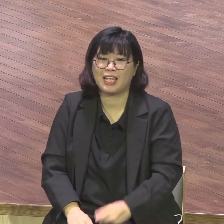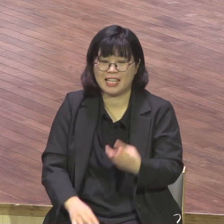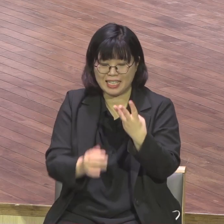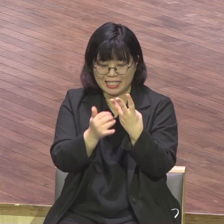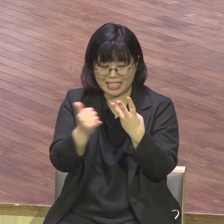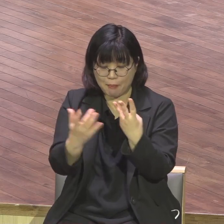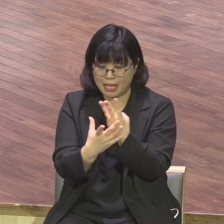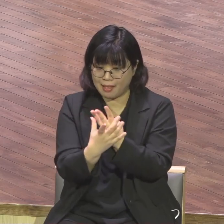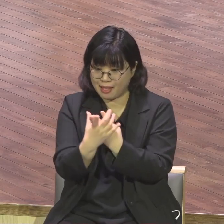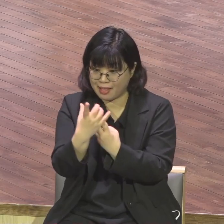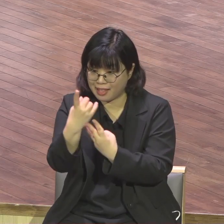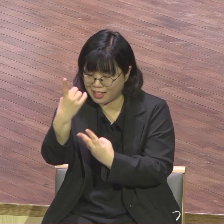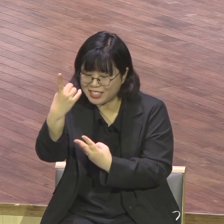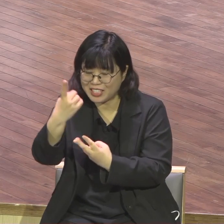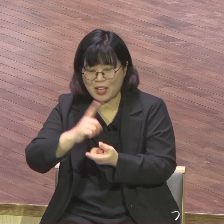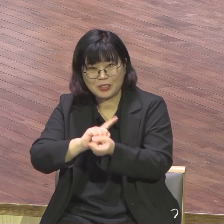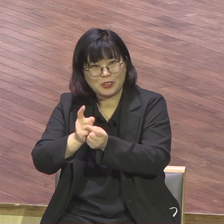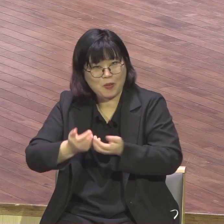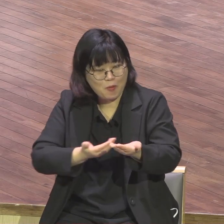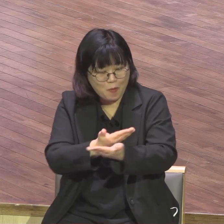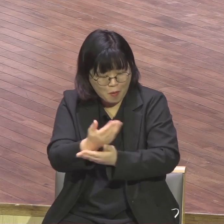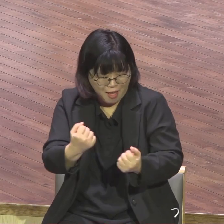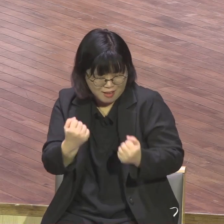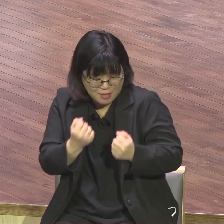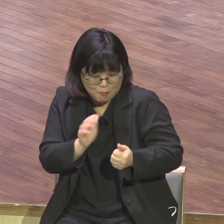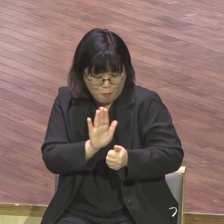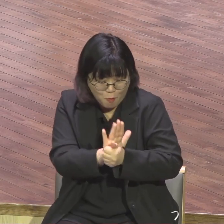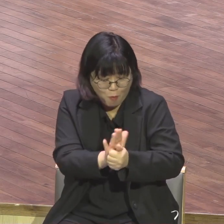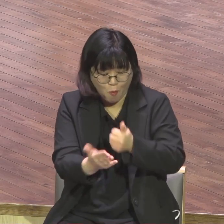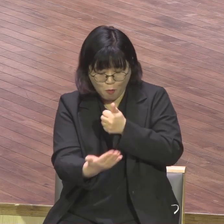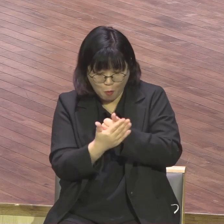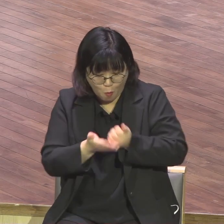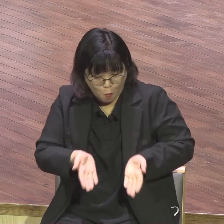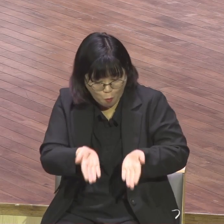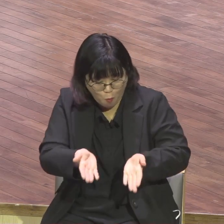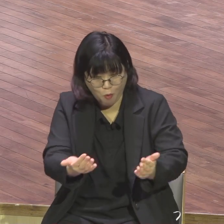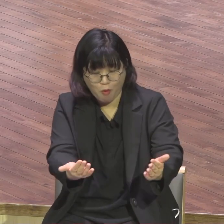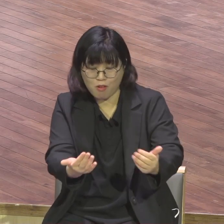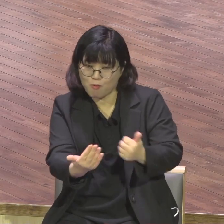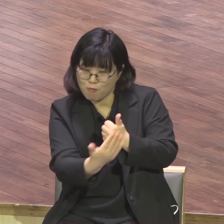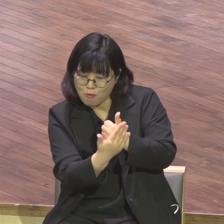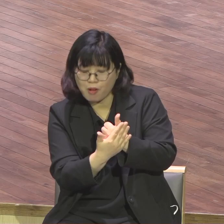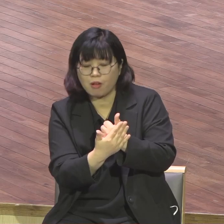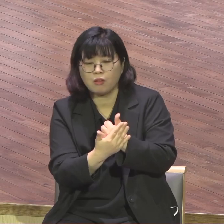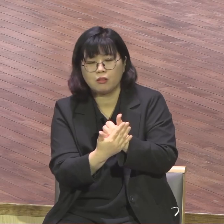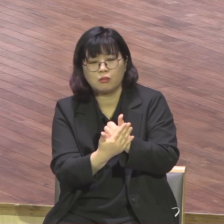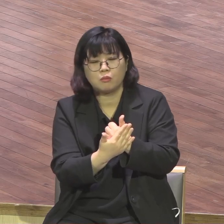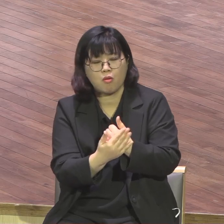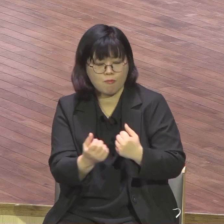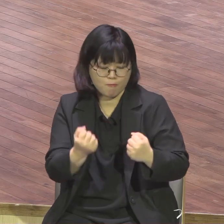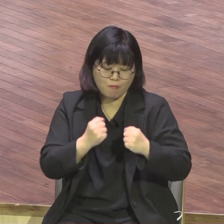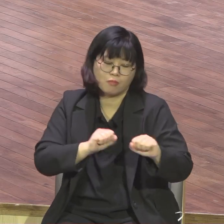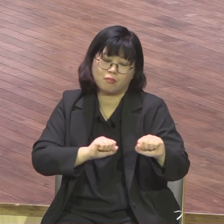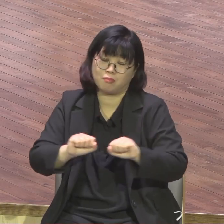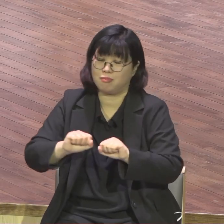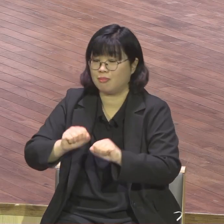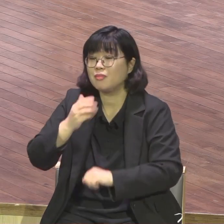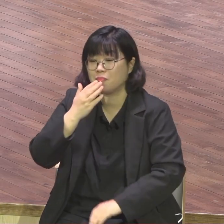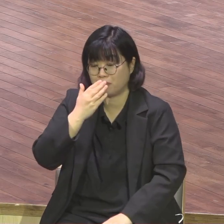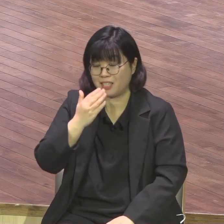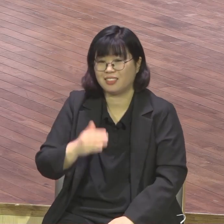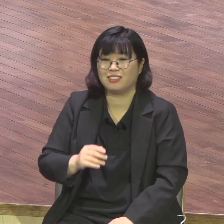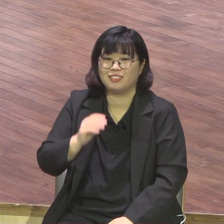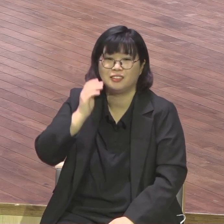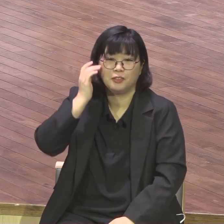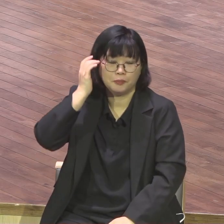서로 복음의 생명력으로 살아나는 은혜가 충만해요. 살아난단 말이에요. 오늘 말씀 제목이 뭐요?